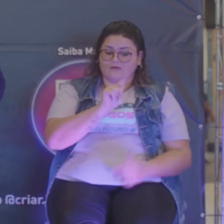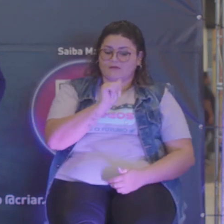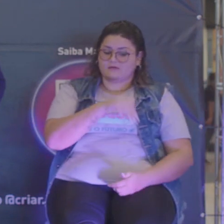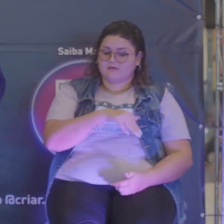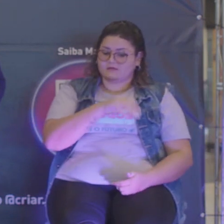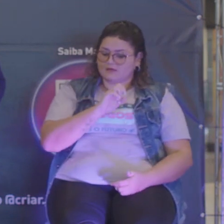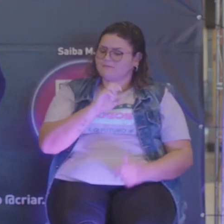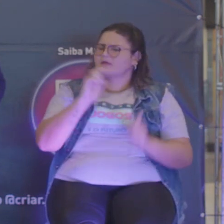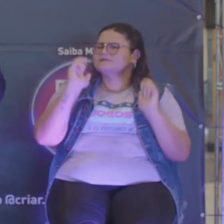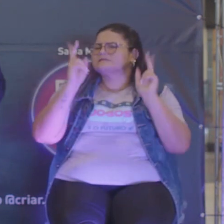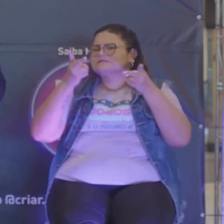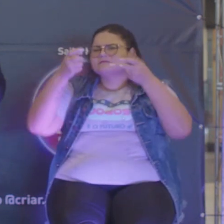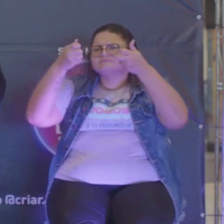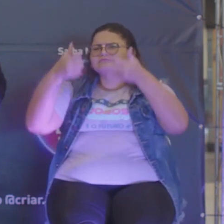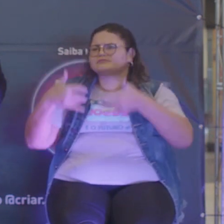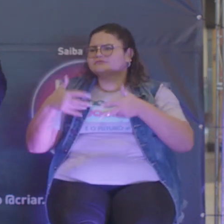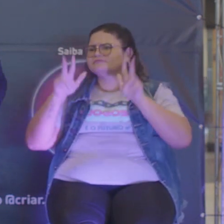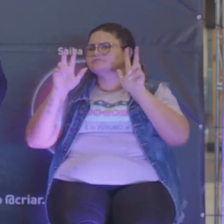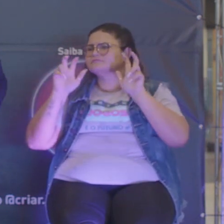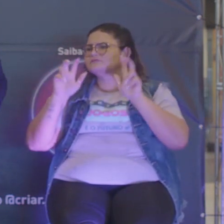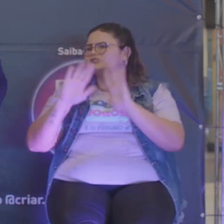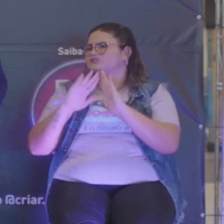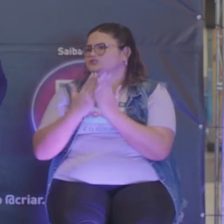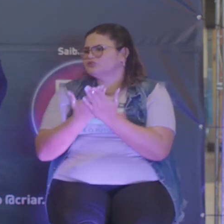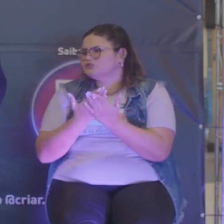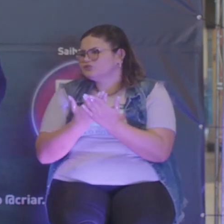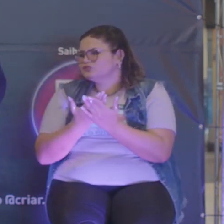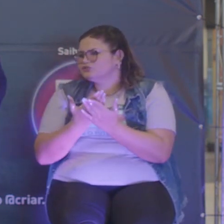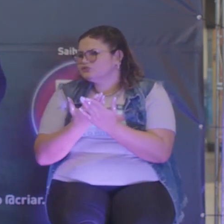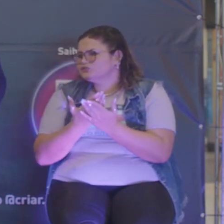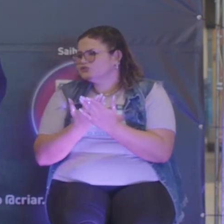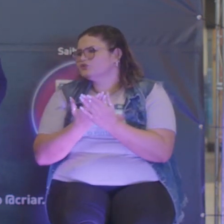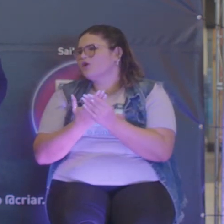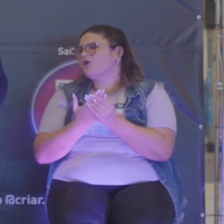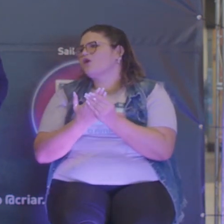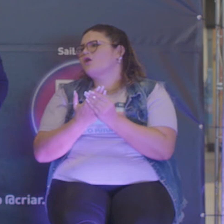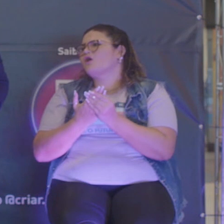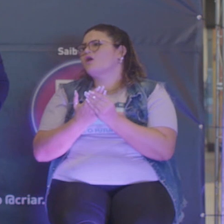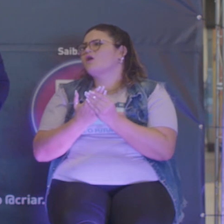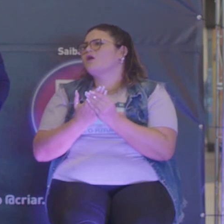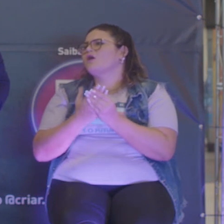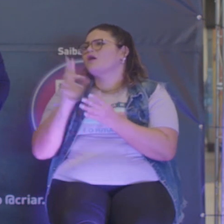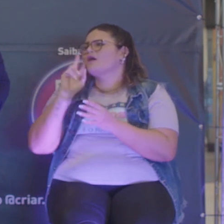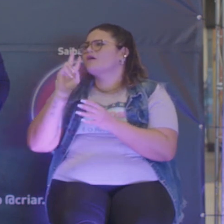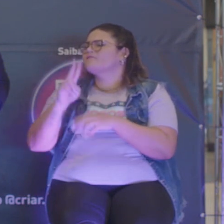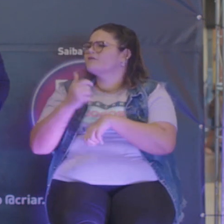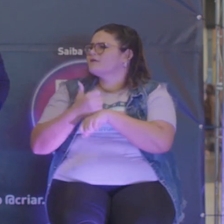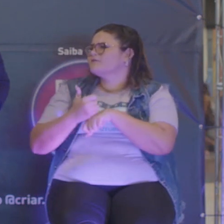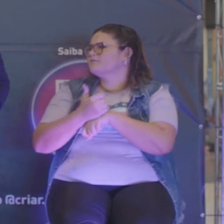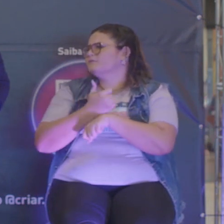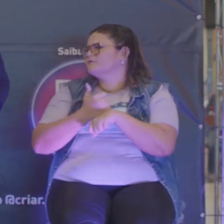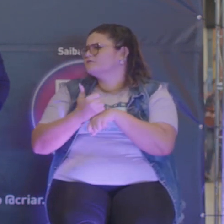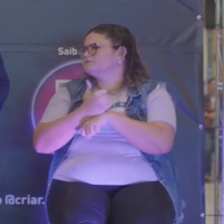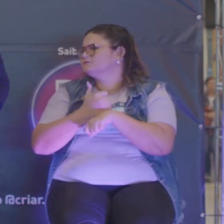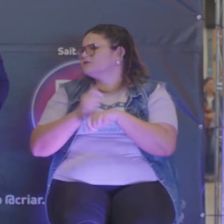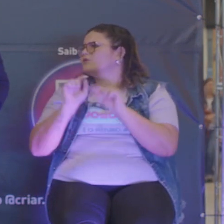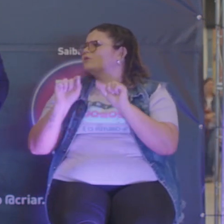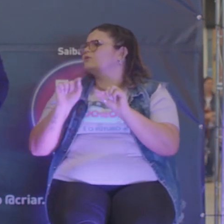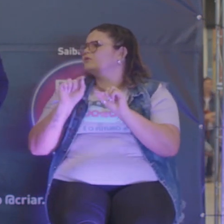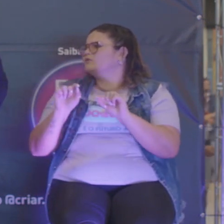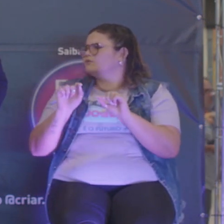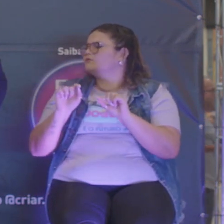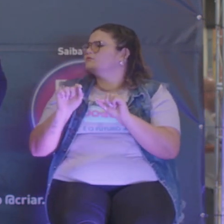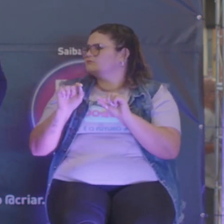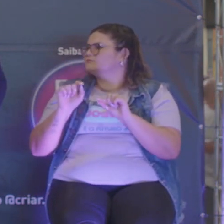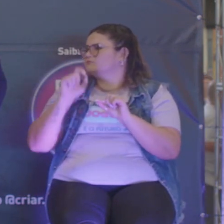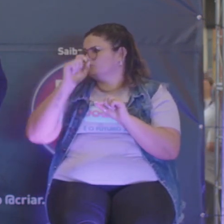né? Quando eu vou falar com a galera da escola, a galera da faculdade, sim, enxergar a sua profissão dentro dos games. Então, a gente está falando de